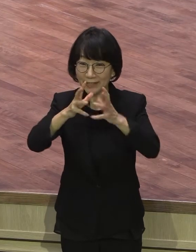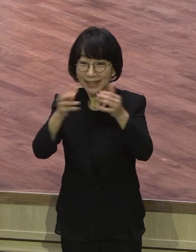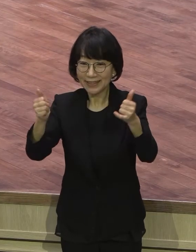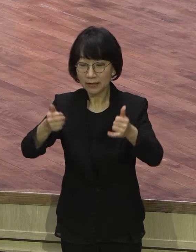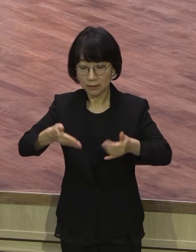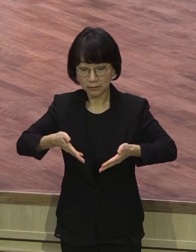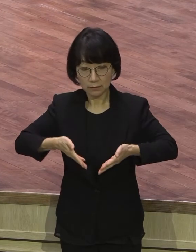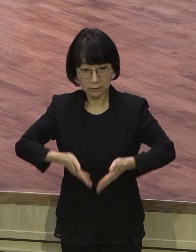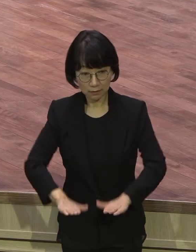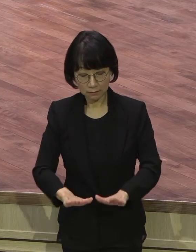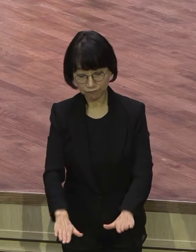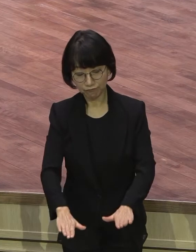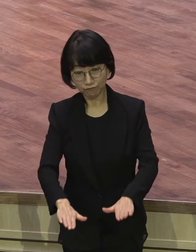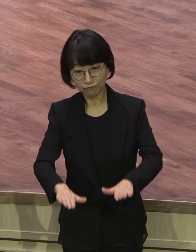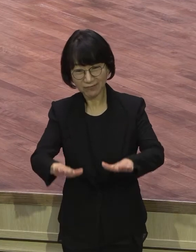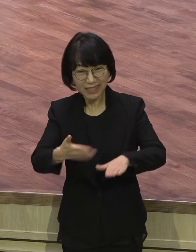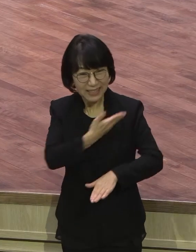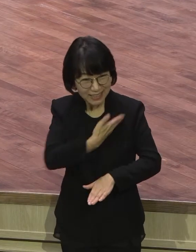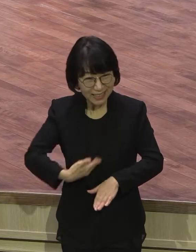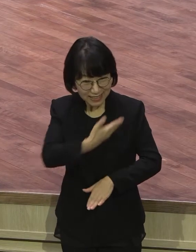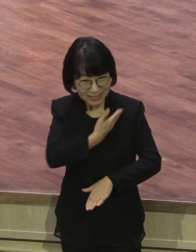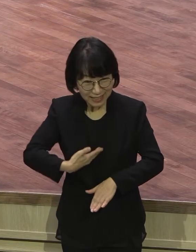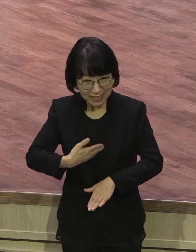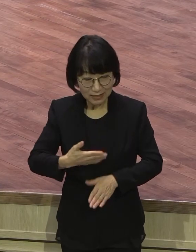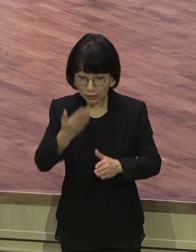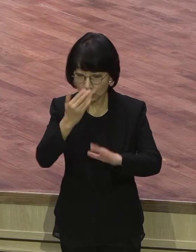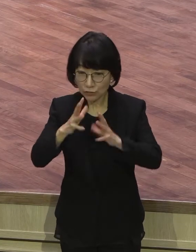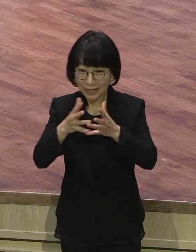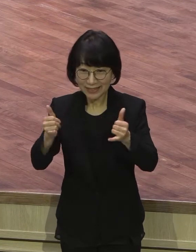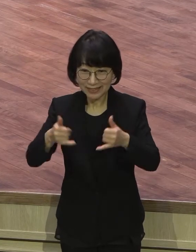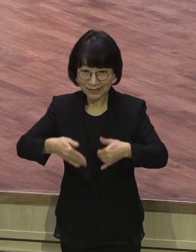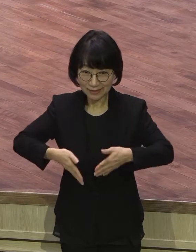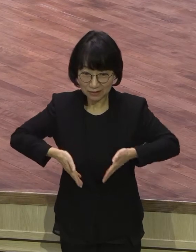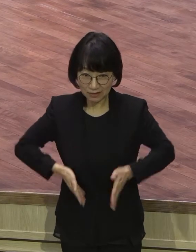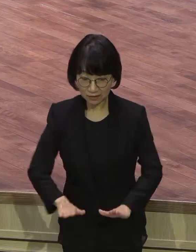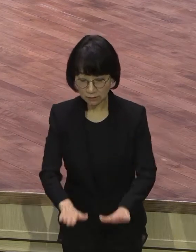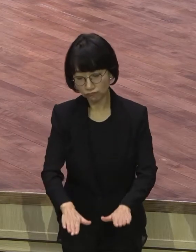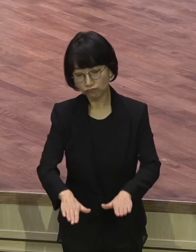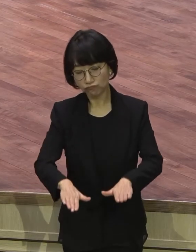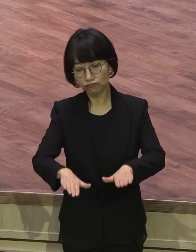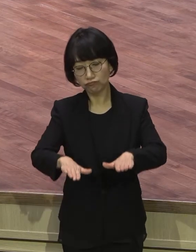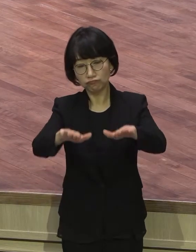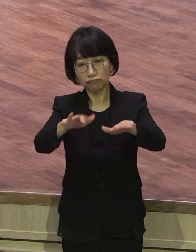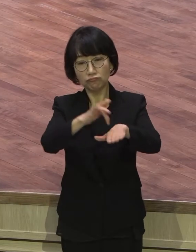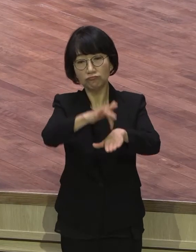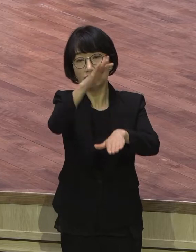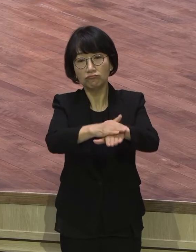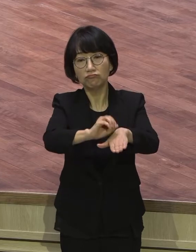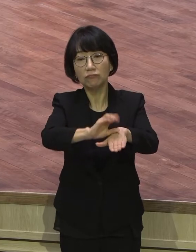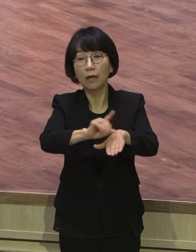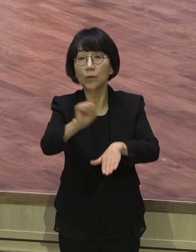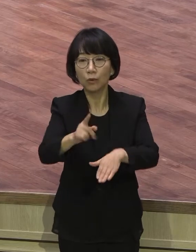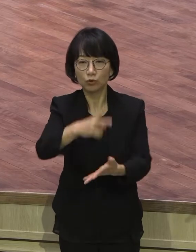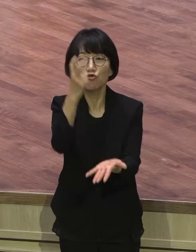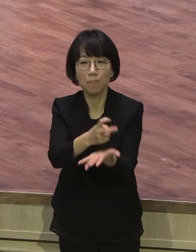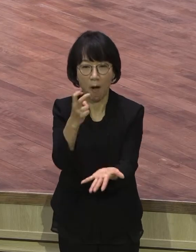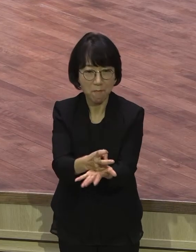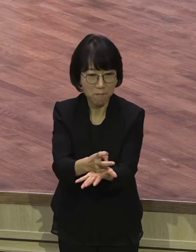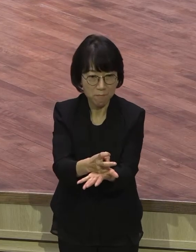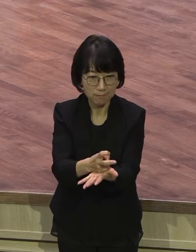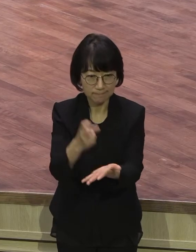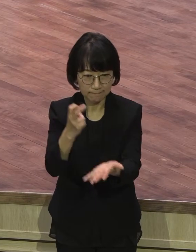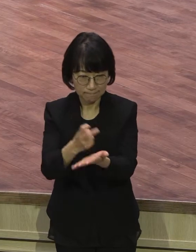예수님의 제자들이. 그러니까 유대인으로 태어났다 이 말은 체질 자체가 율법이요. 그냥 율법입니다. 완전